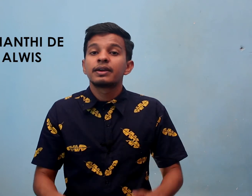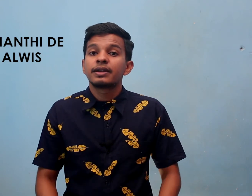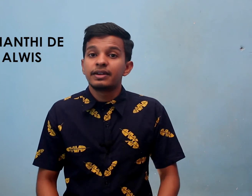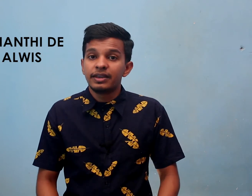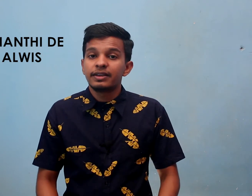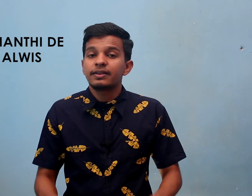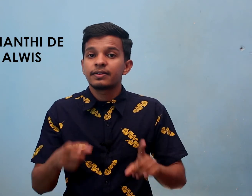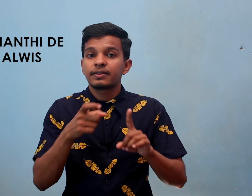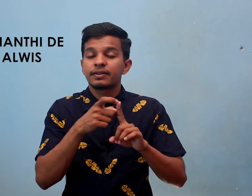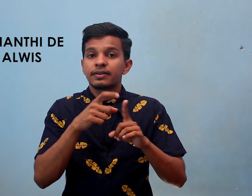ඩී